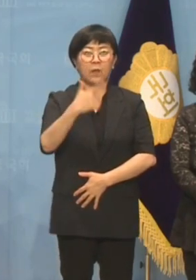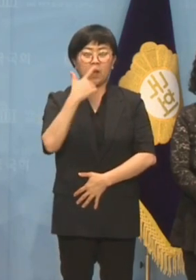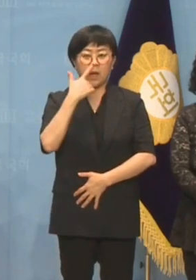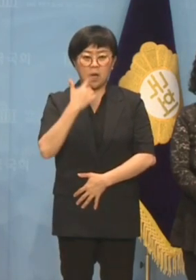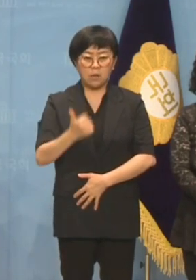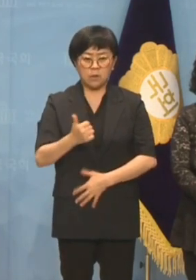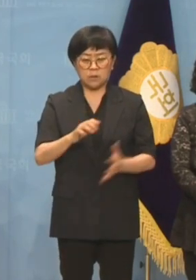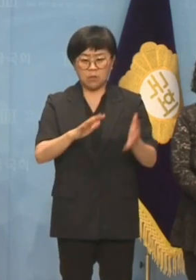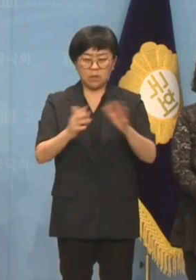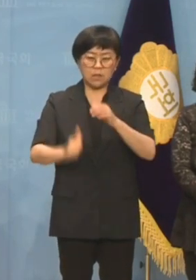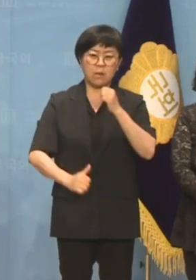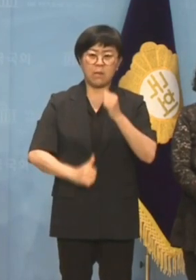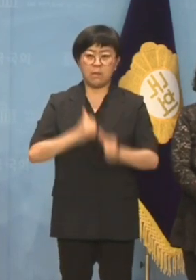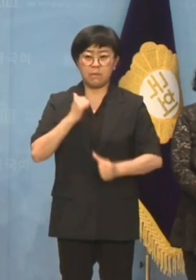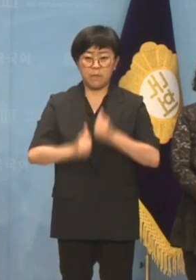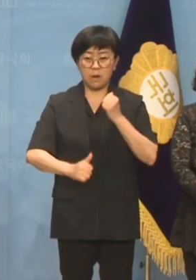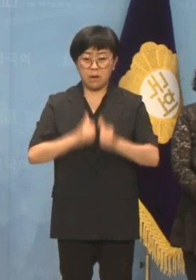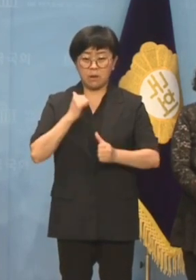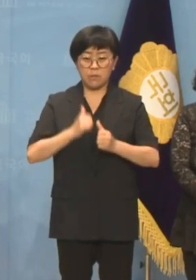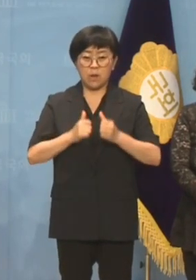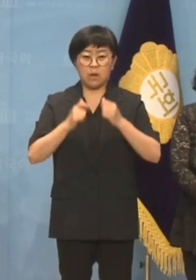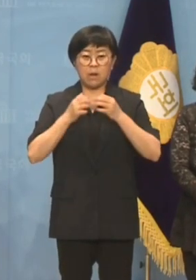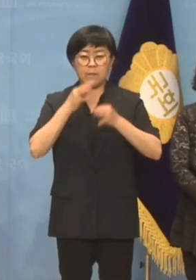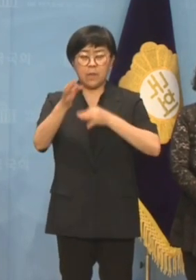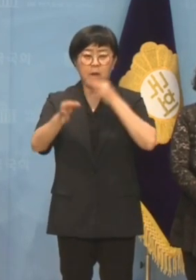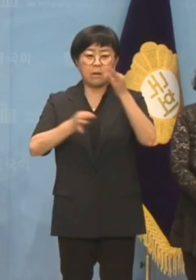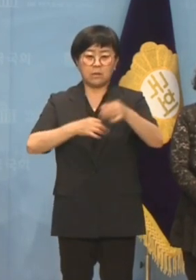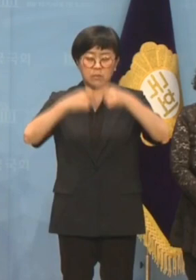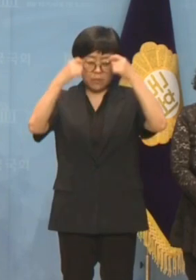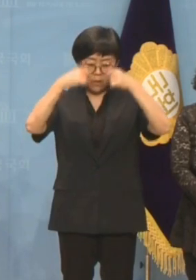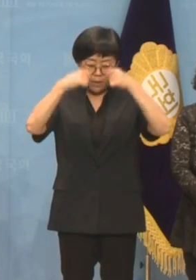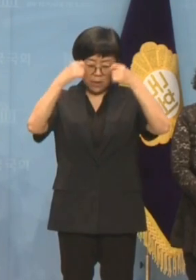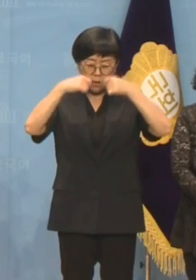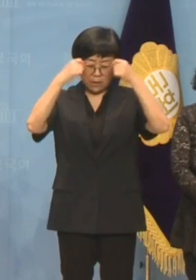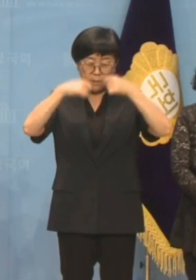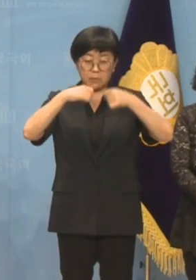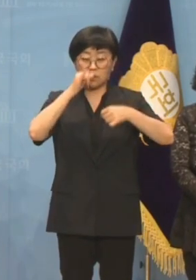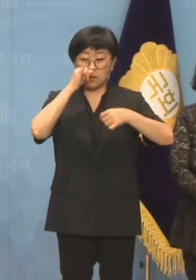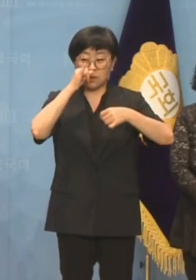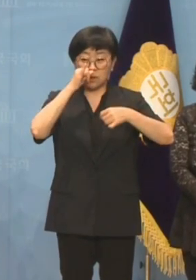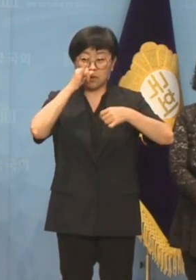아버지 학살에 분노하며 구호를 외치면서 통곡하고